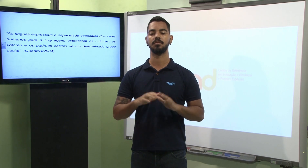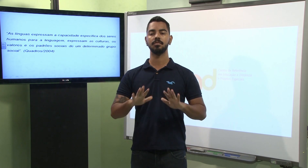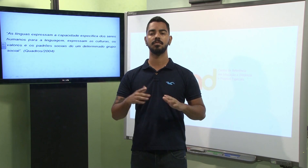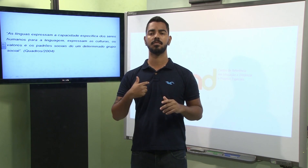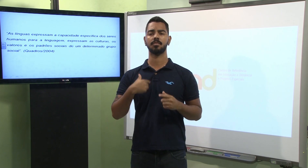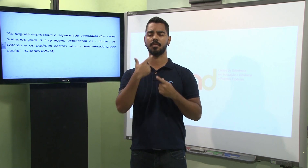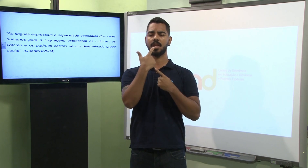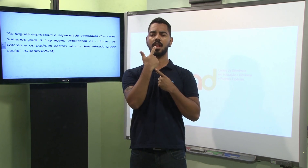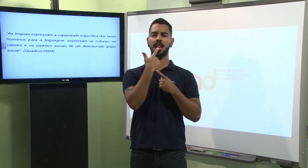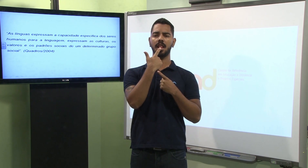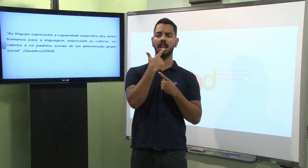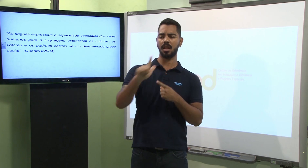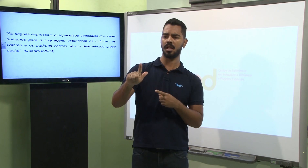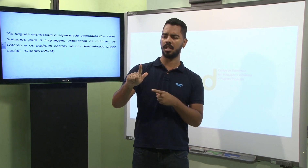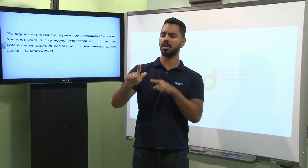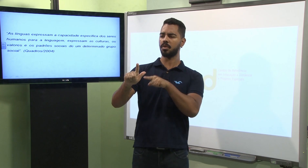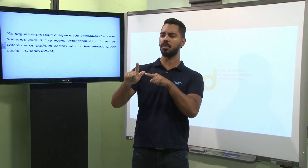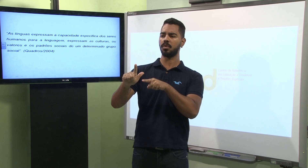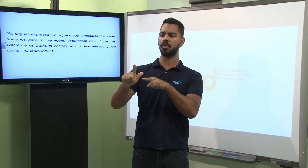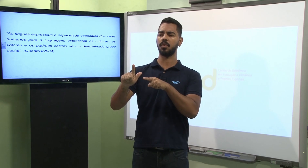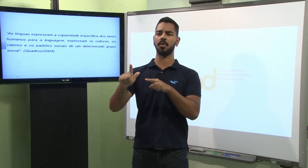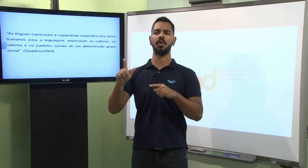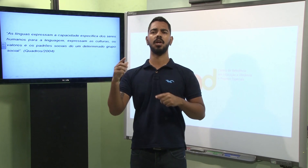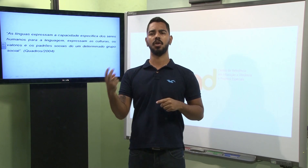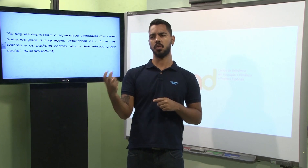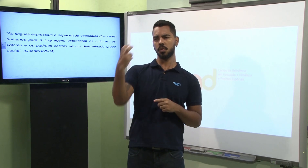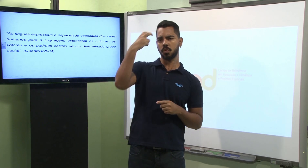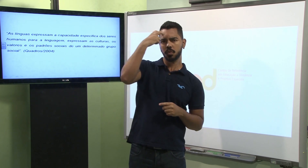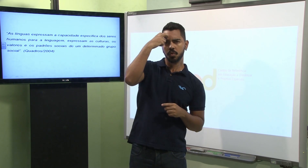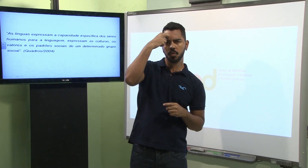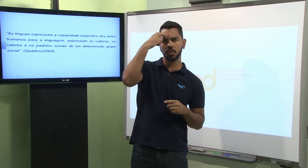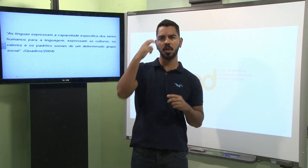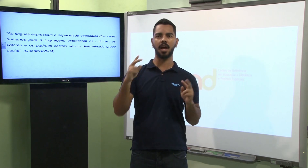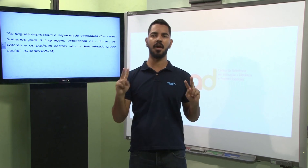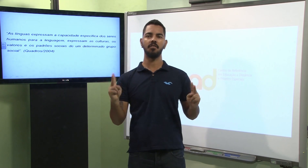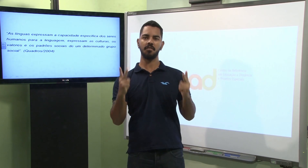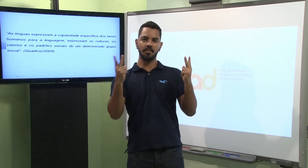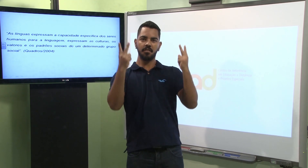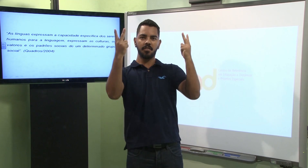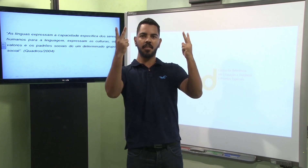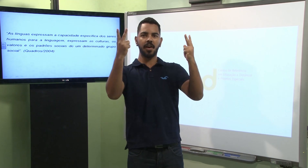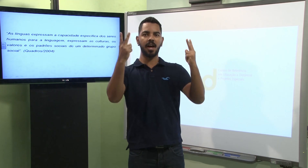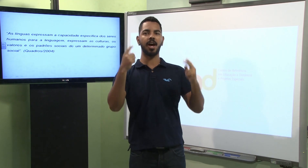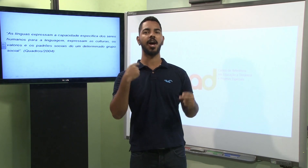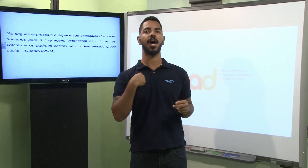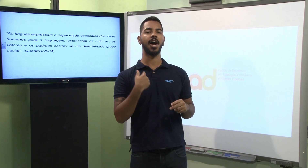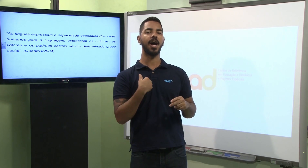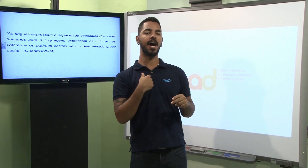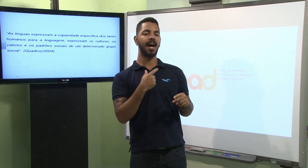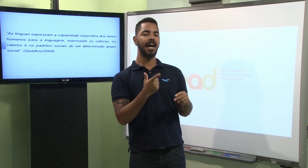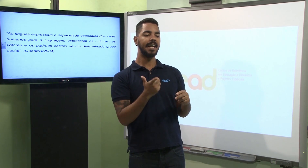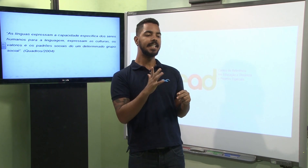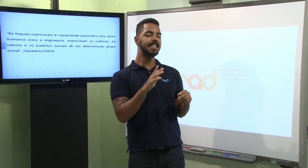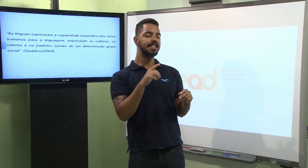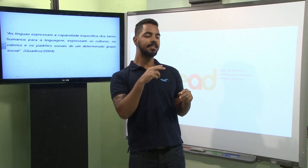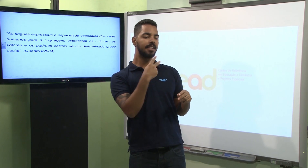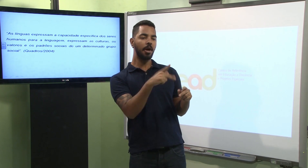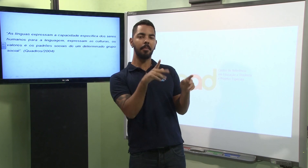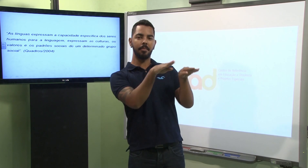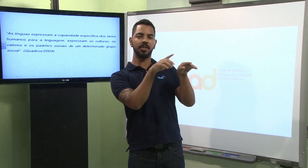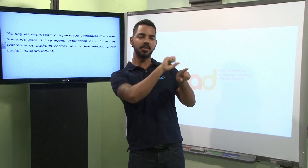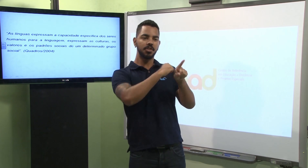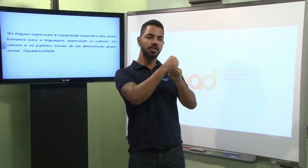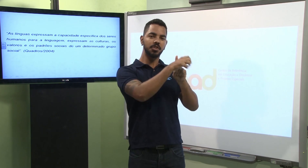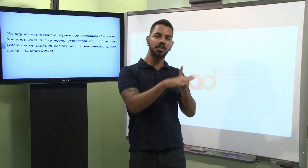linguagem. Expressam as culturas, os valores e os padrões sociais de um determinado grupo social. Isso é o que nos